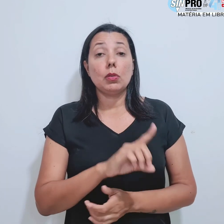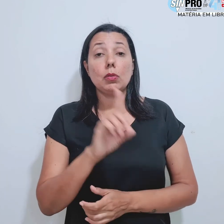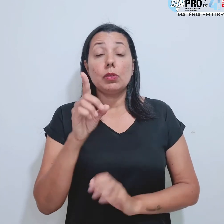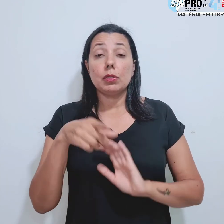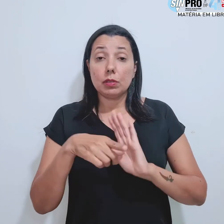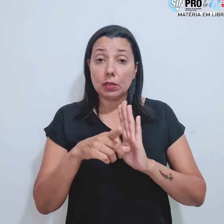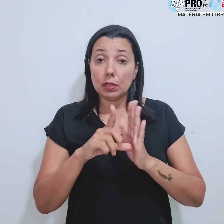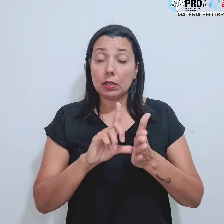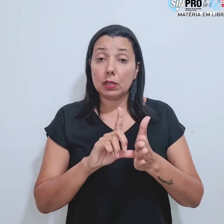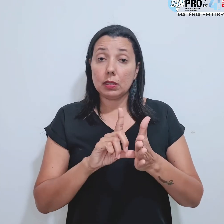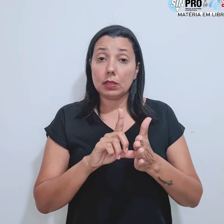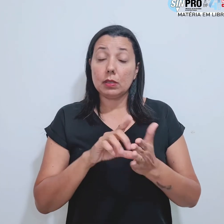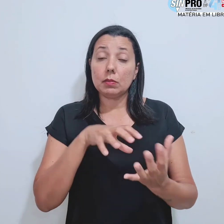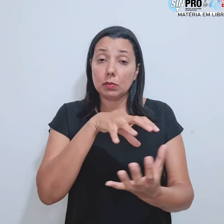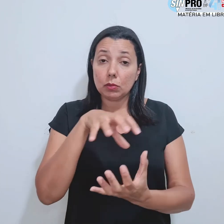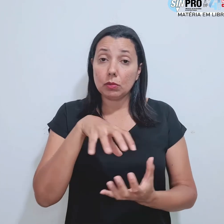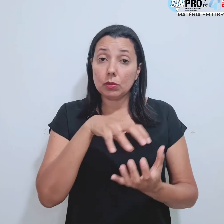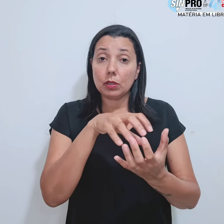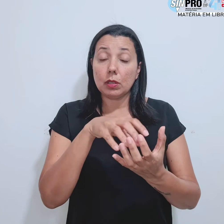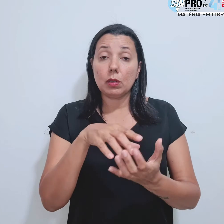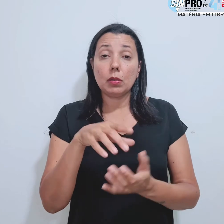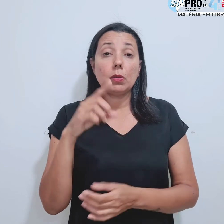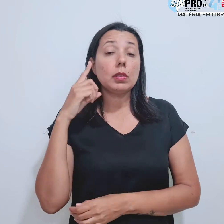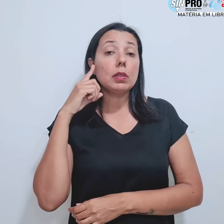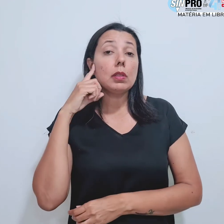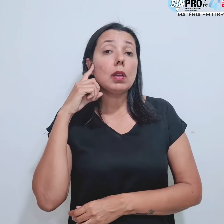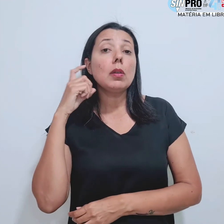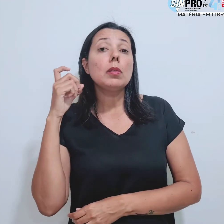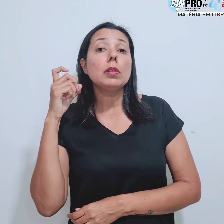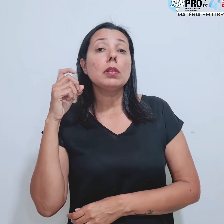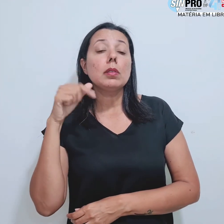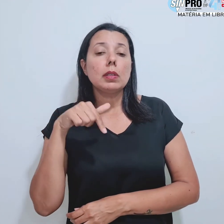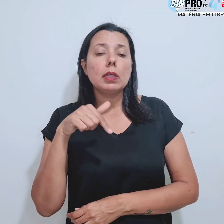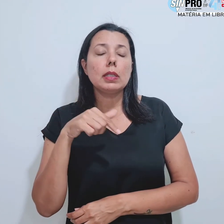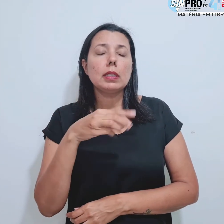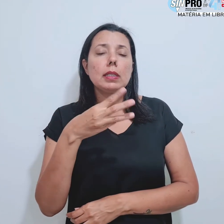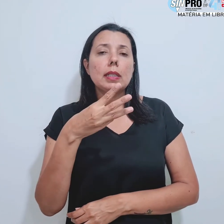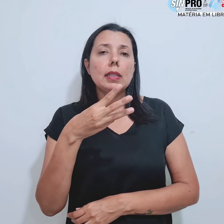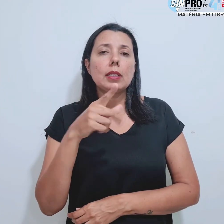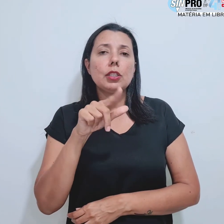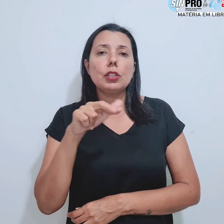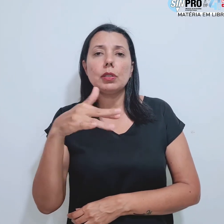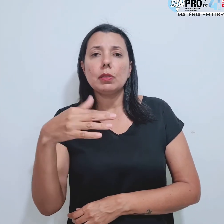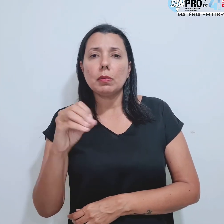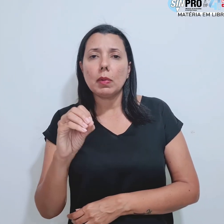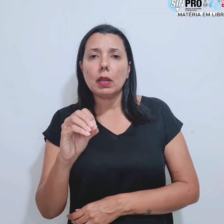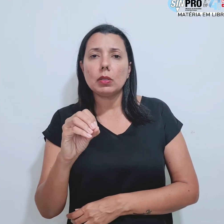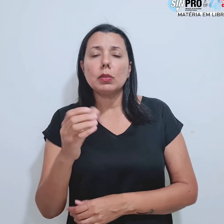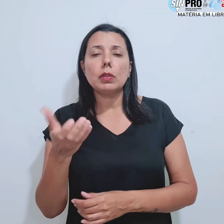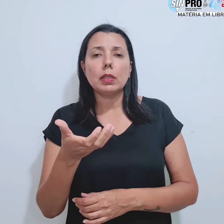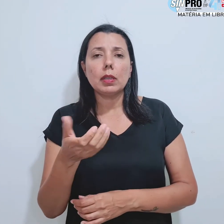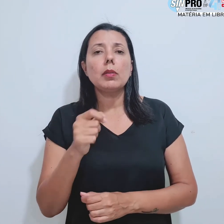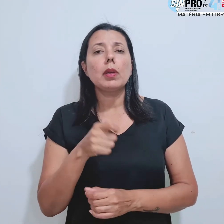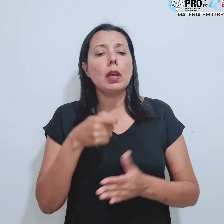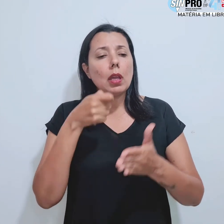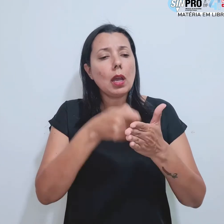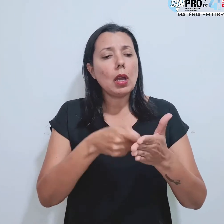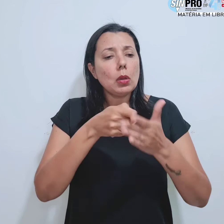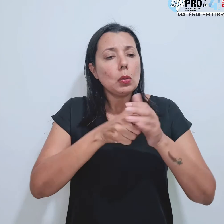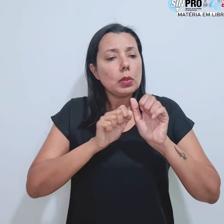dia antes do Dia Mundial da Audição, neste 3 de março, e defende a expansão